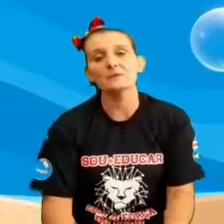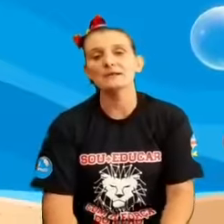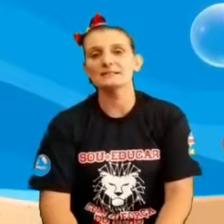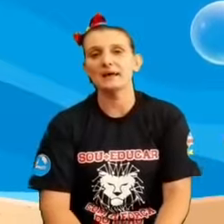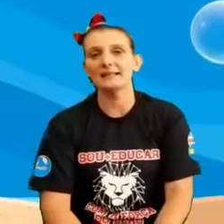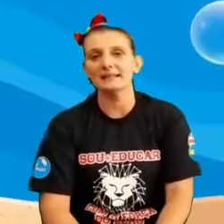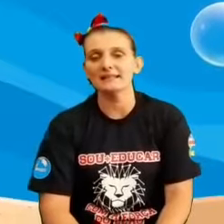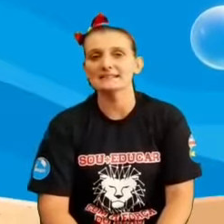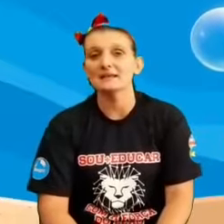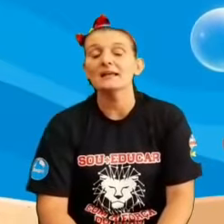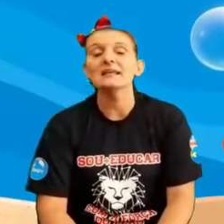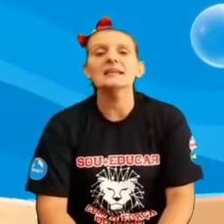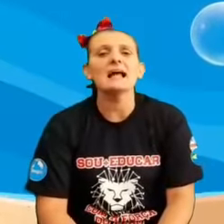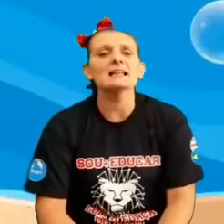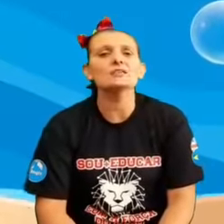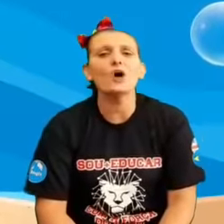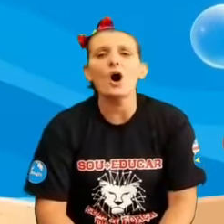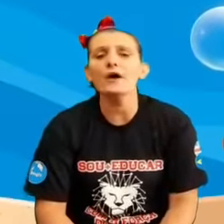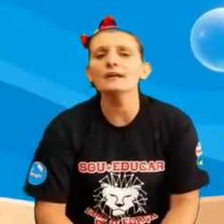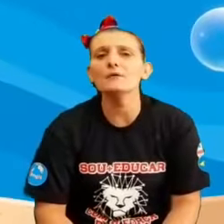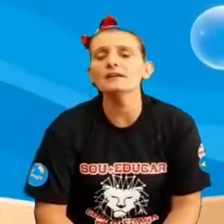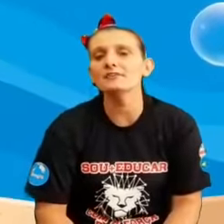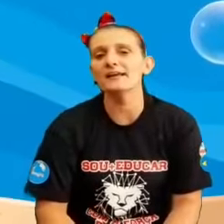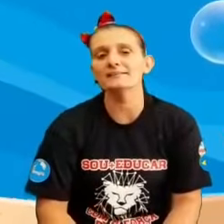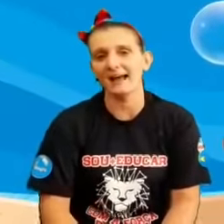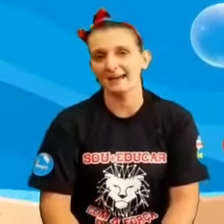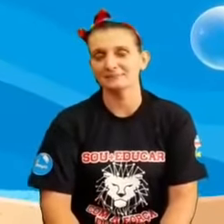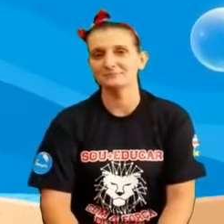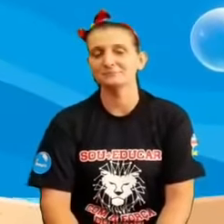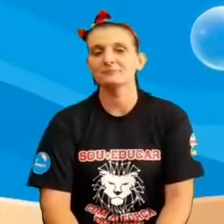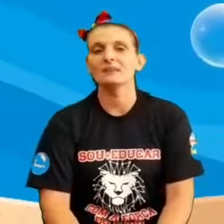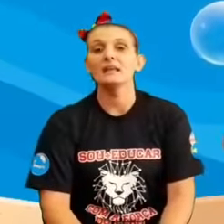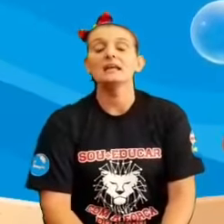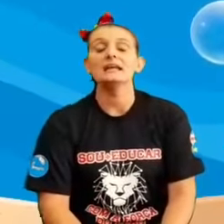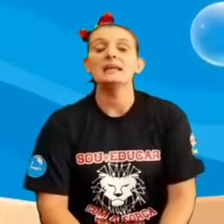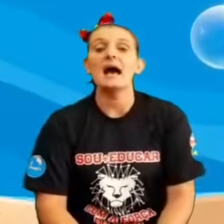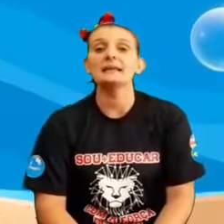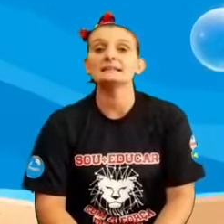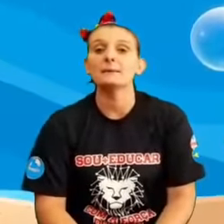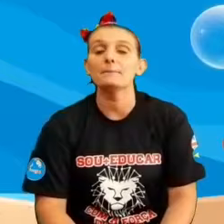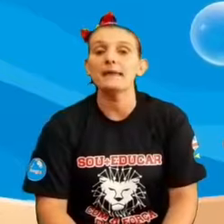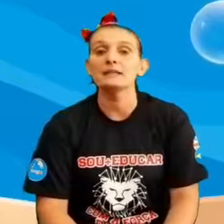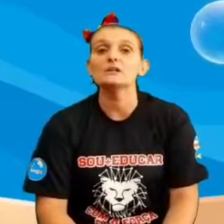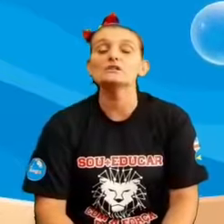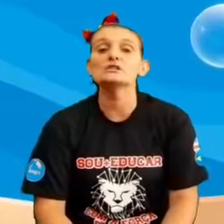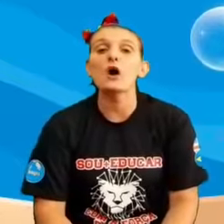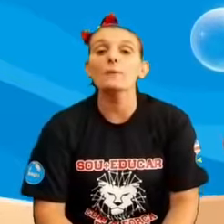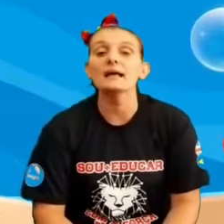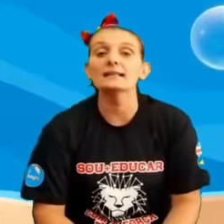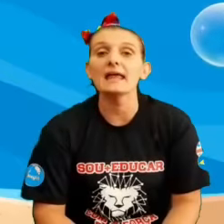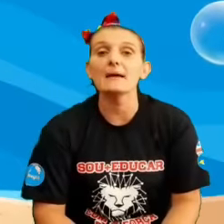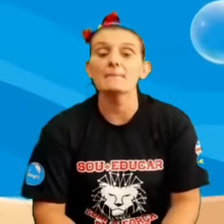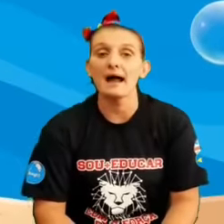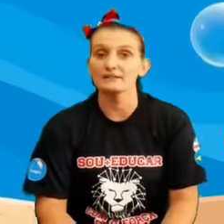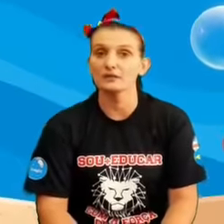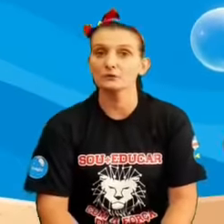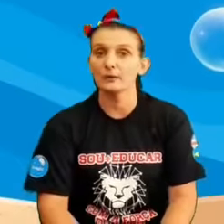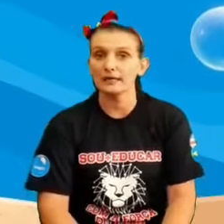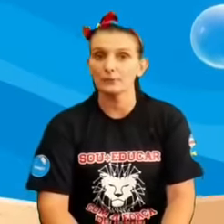tartarugas marinhas, que adoram enfeitar. Iara também sobe até a margem do